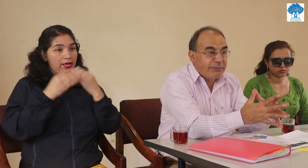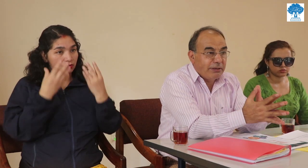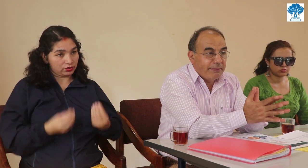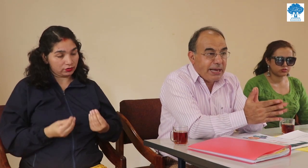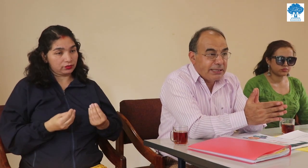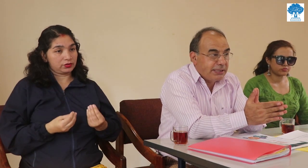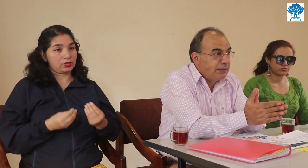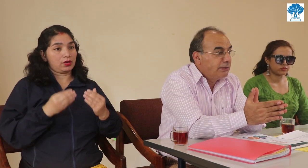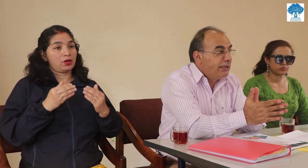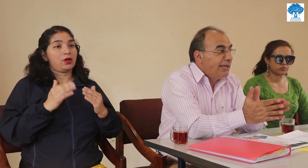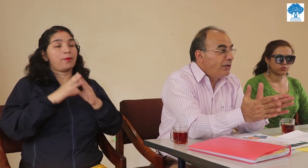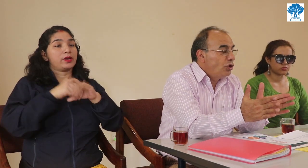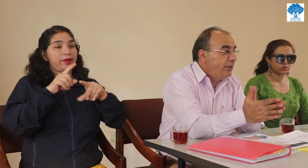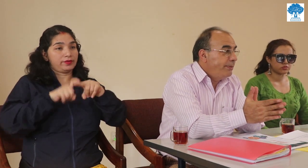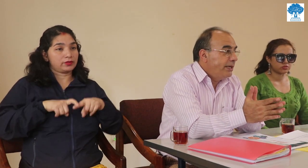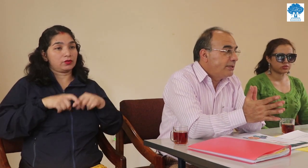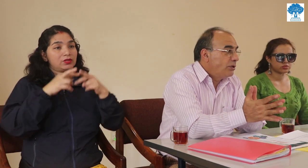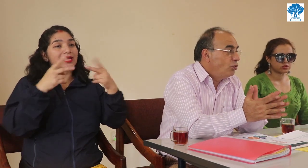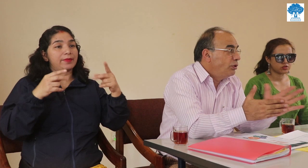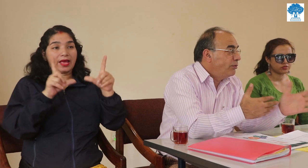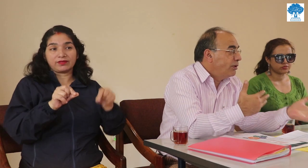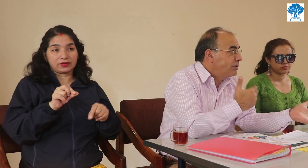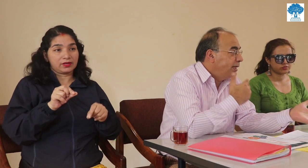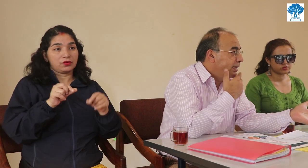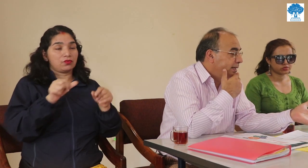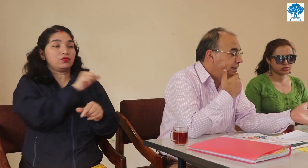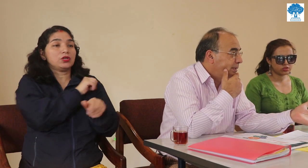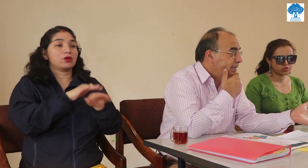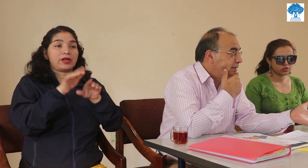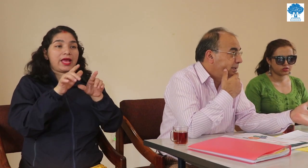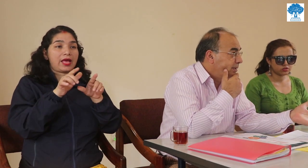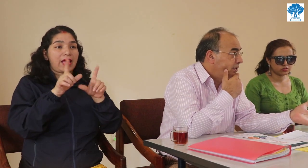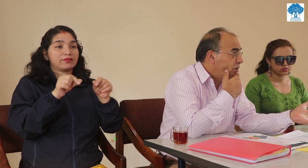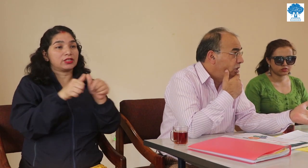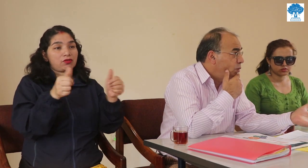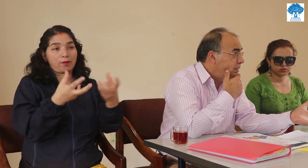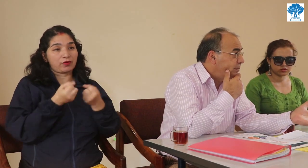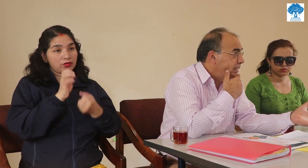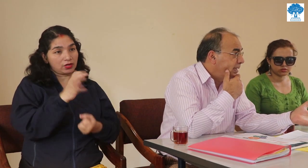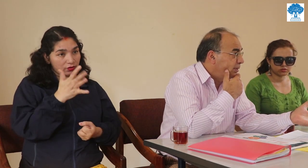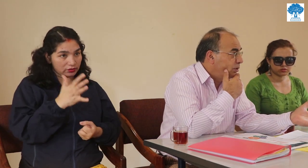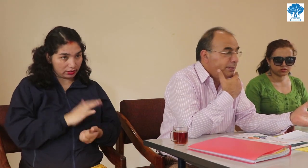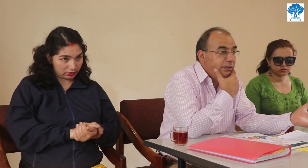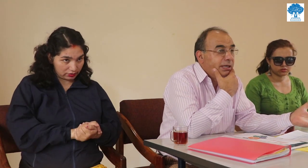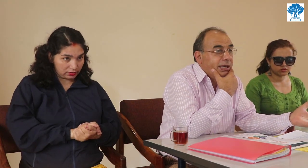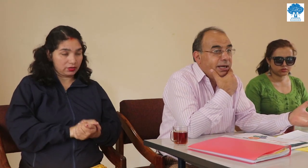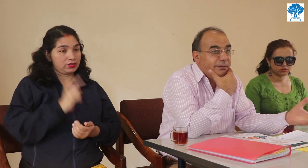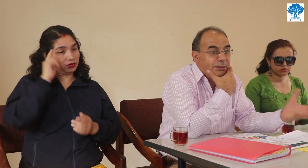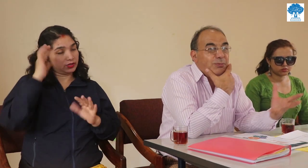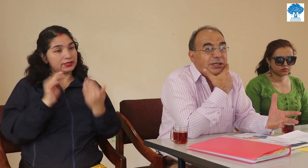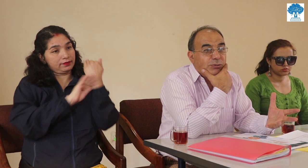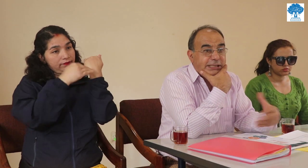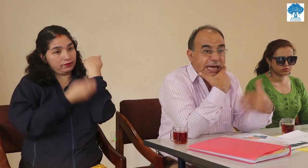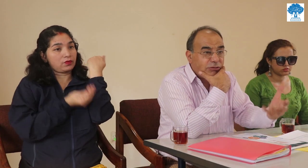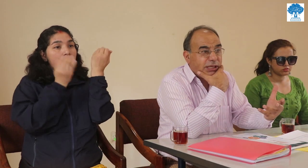उनीहरूले प्राप्त गर्न पाएका छैनन्, र जसले बिहे गर्छ तुरुन्तै उनीहरूको चाहिँ बच्चा जन्मिन्छ भने चाहिँ अनवान्टेड प्रेग्नेन्सीको लेभल